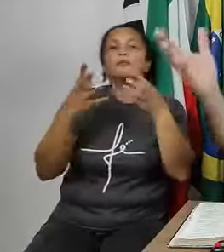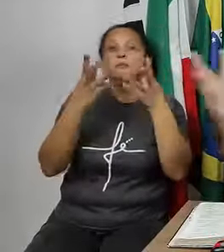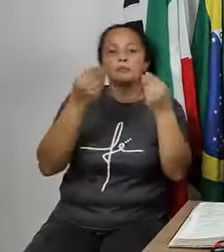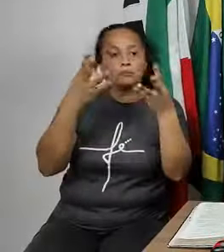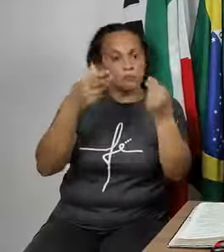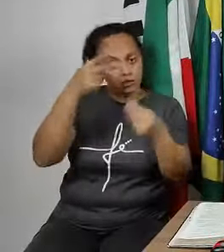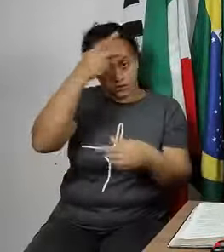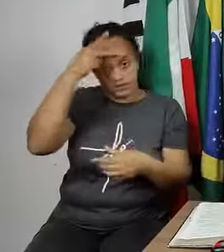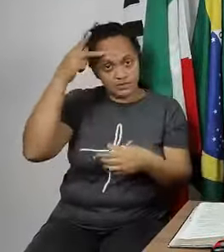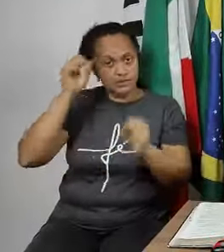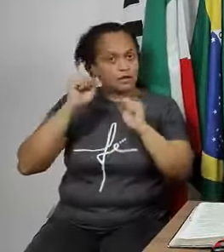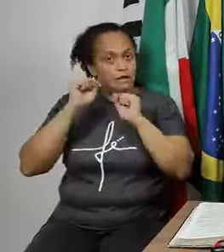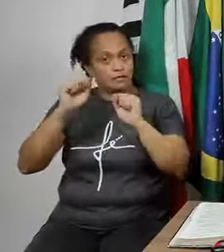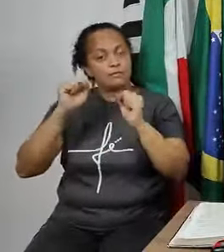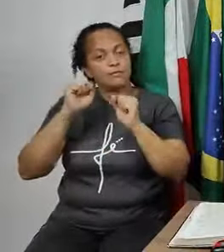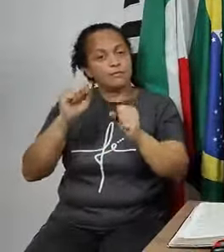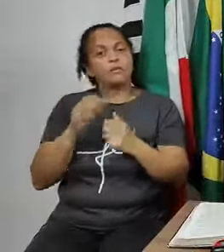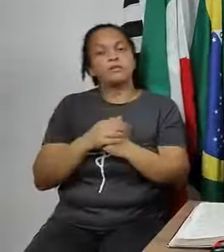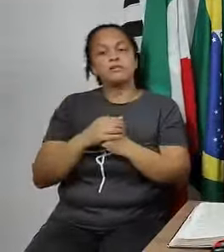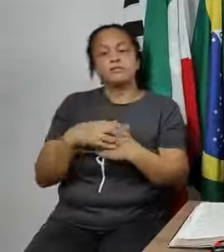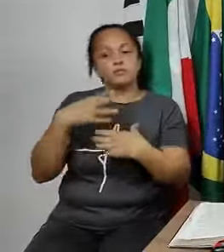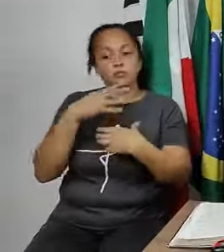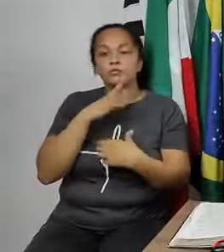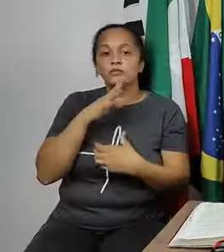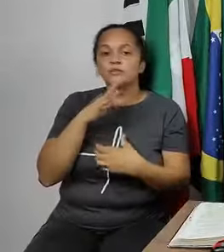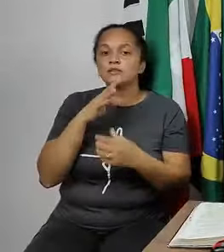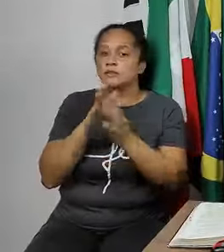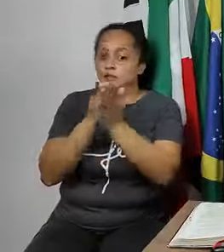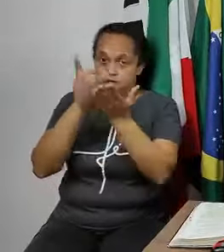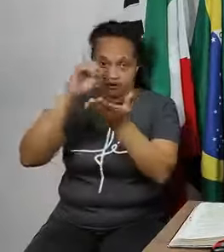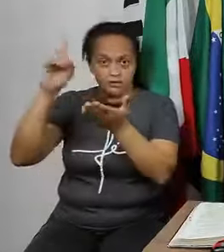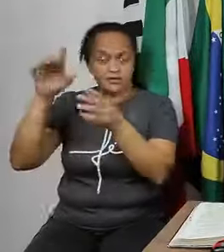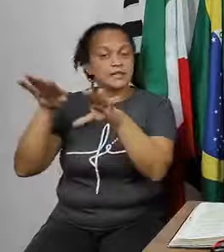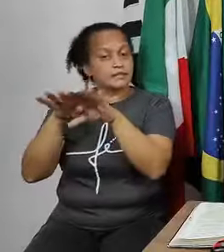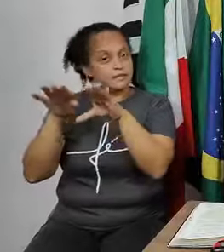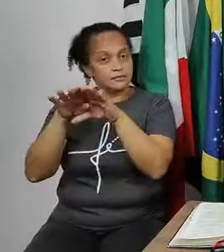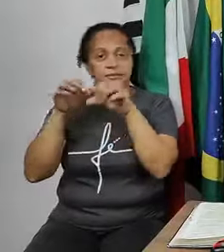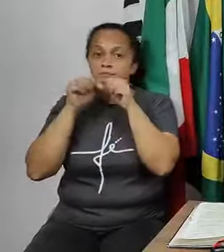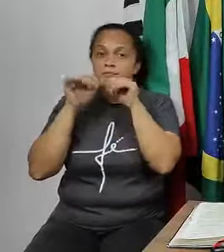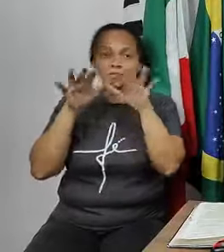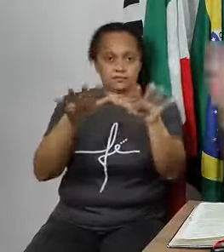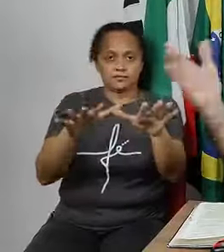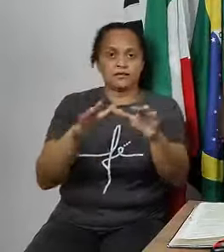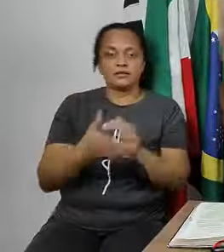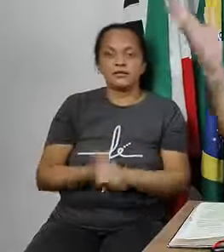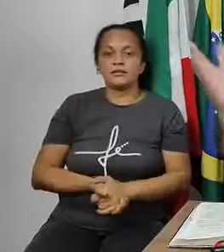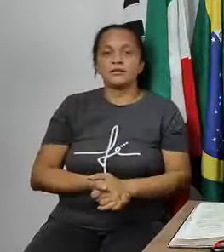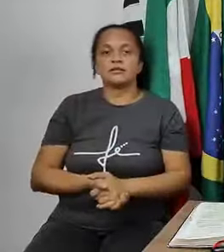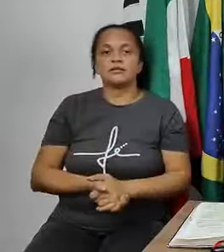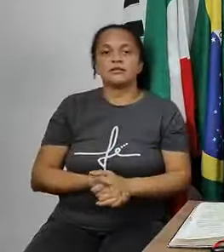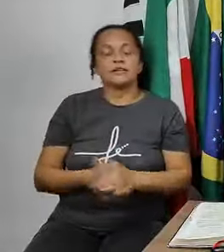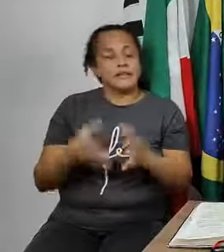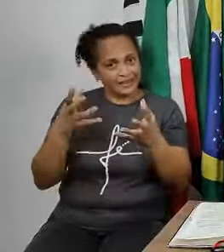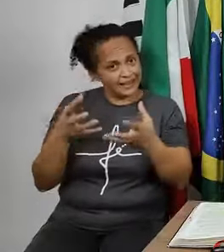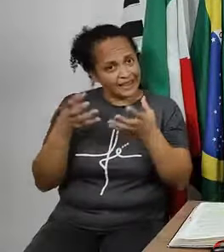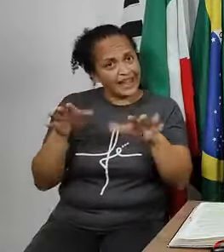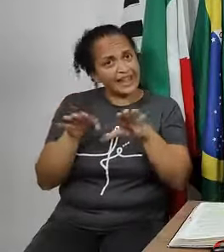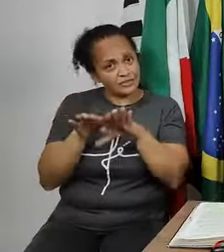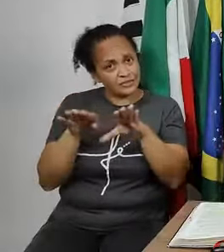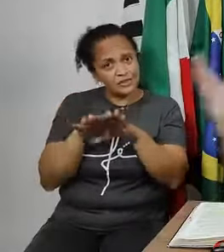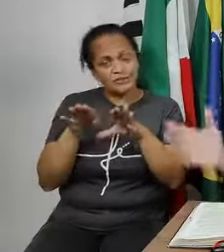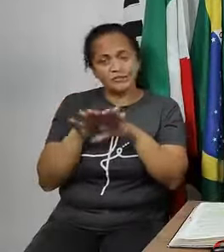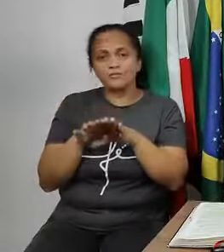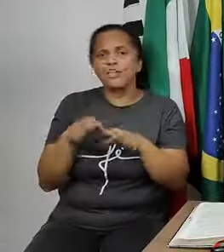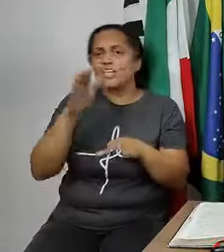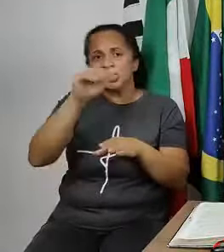palavra e serem abençoadas. A fé vem por ouvir. E eu quero também aqui, conclamar todos os irmãos da